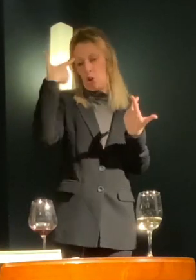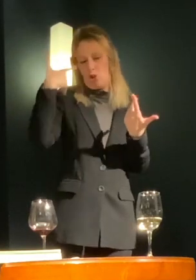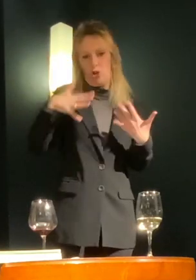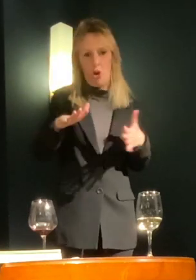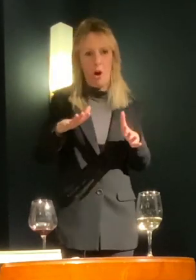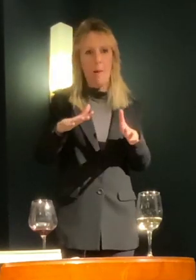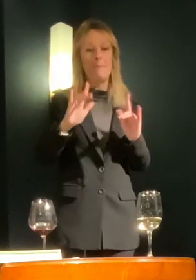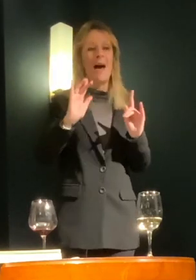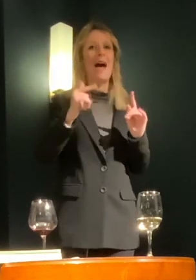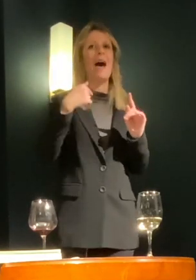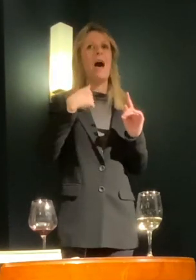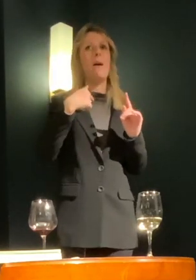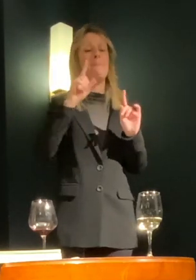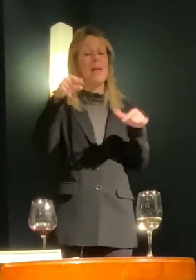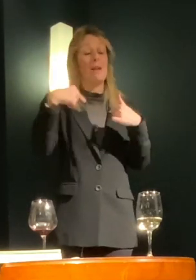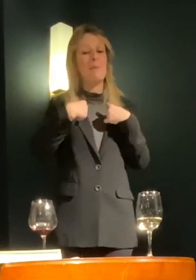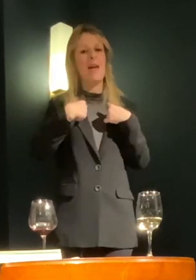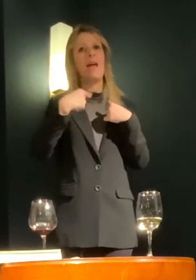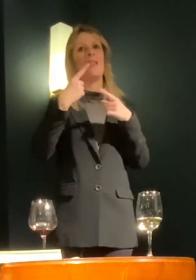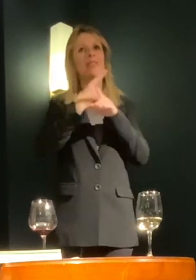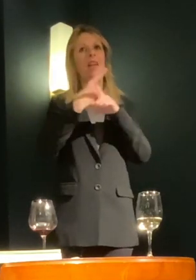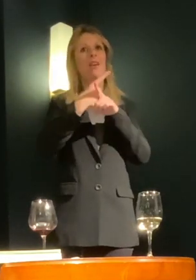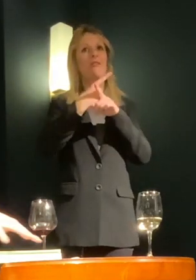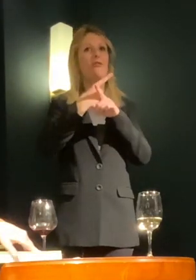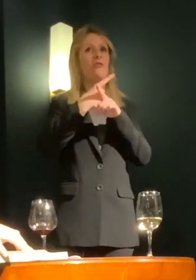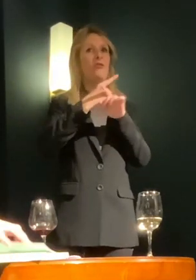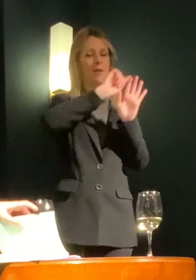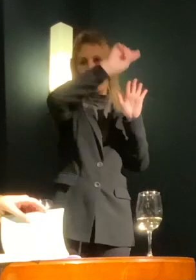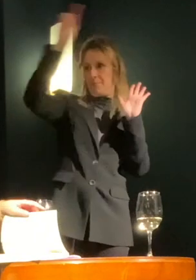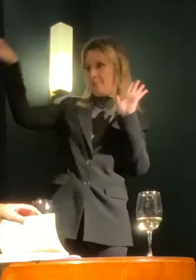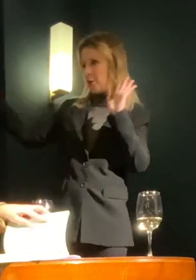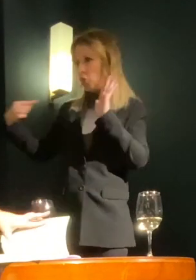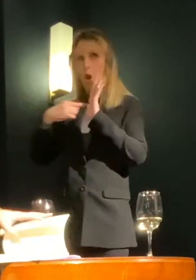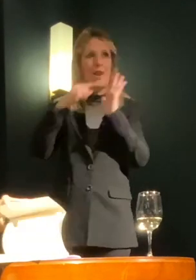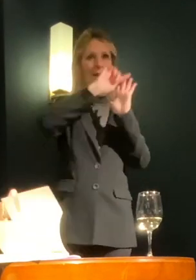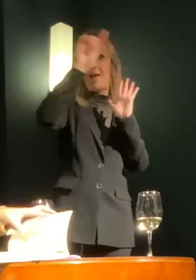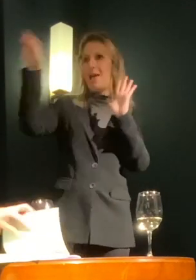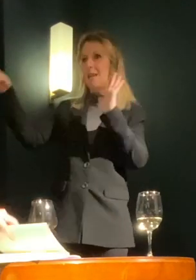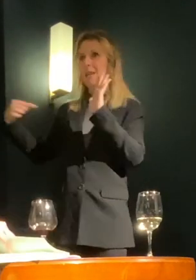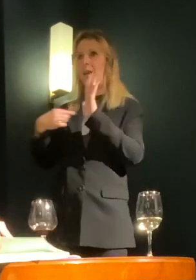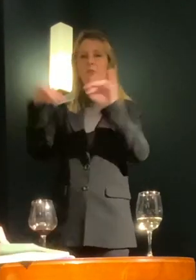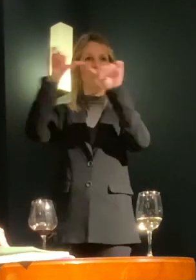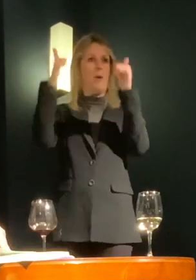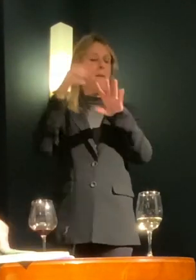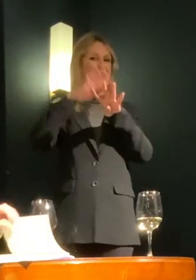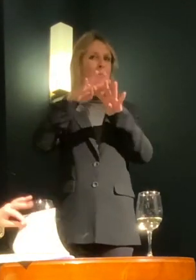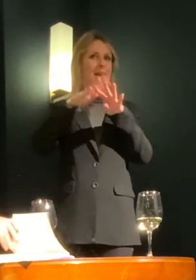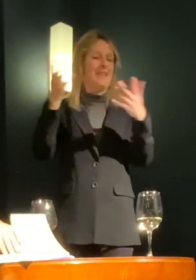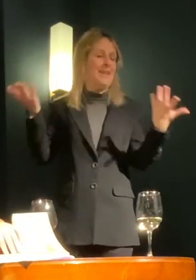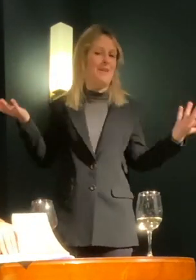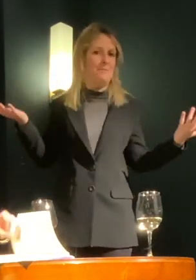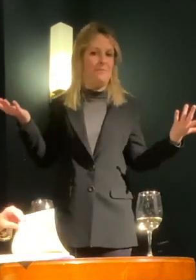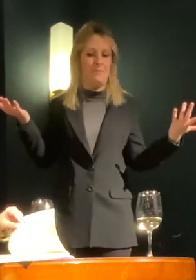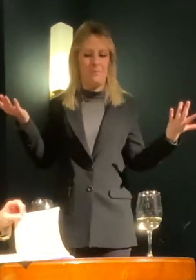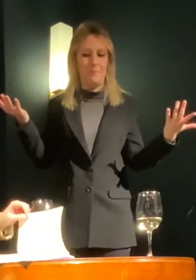devono tornare per me matematicamente, proprio perché sono abituato a una scrittura che ha delle regole matematiche di pesi, per cui la mia editor